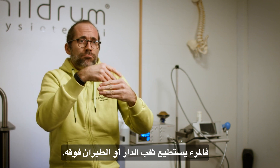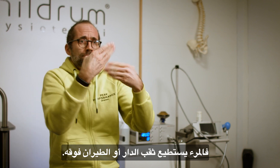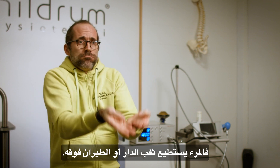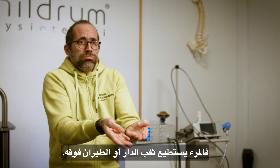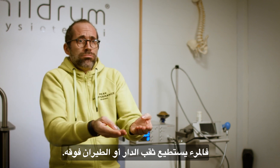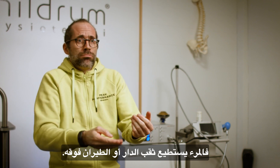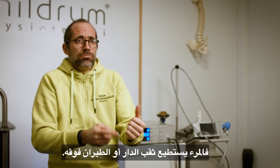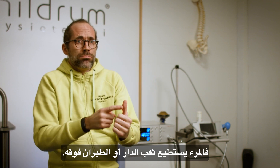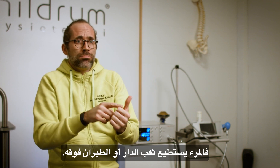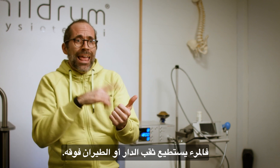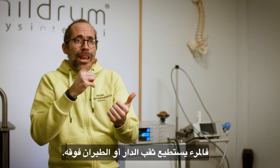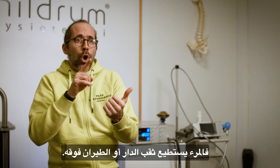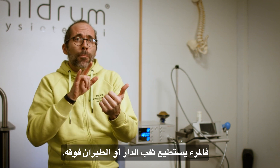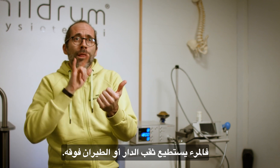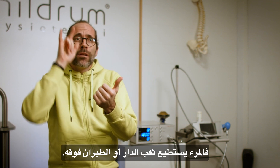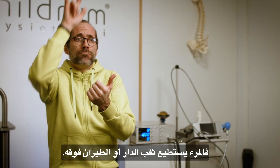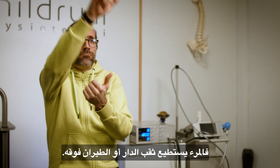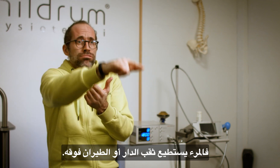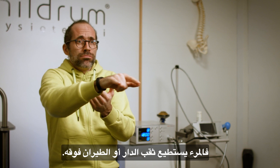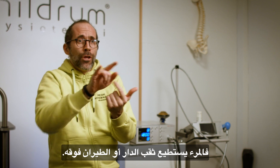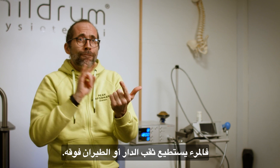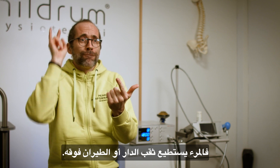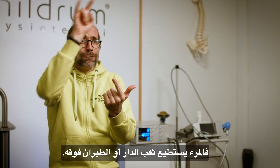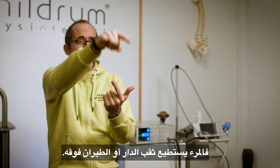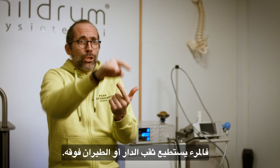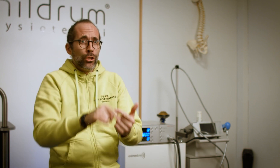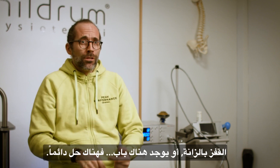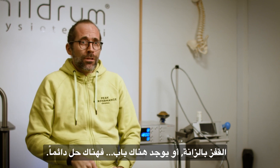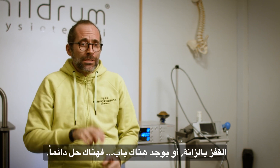فالمرء يستطيع ثقب الجدار أو الطيران فوقه،